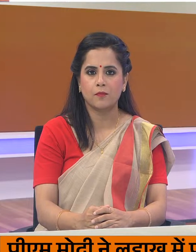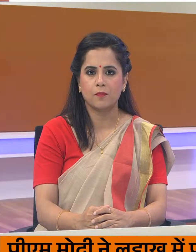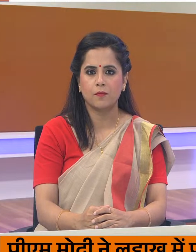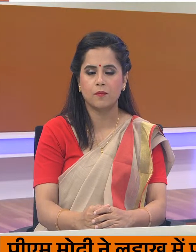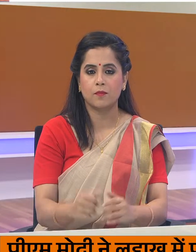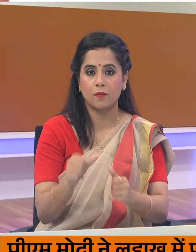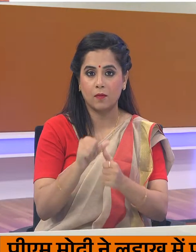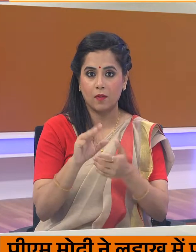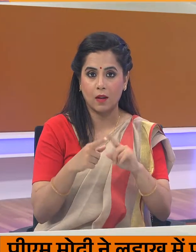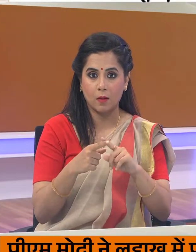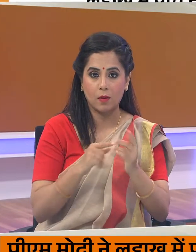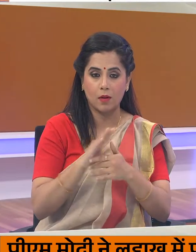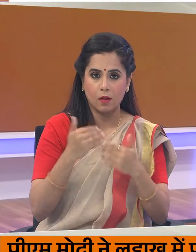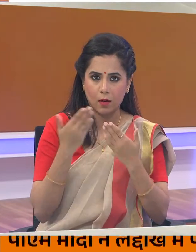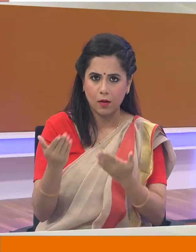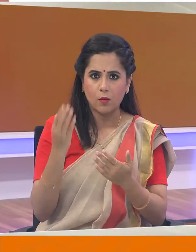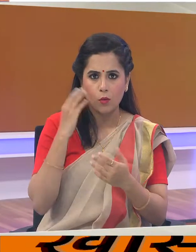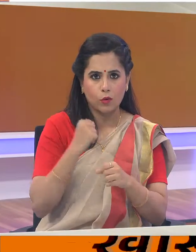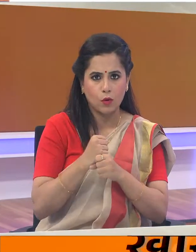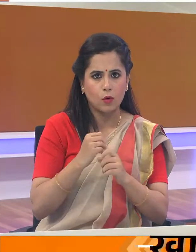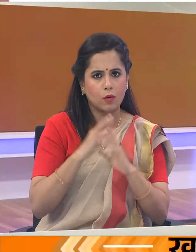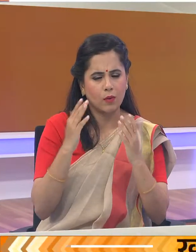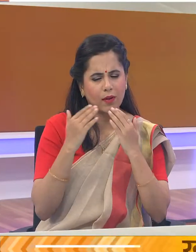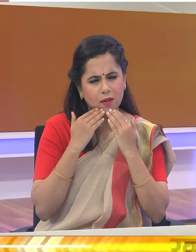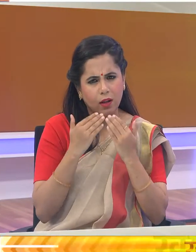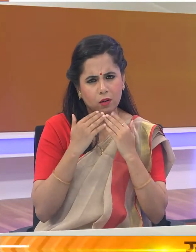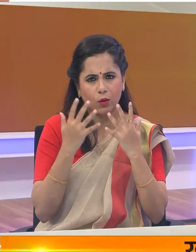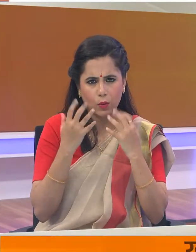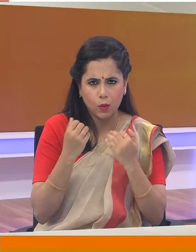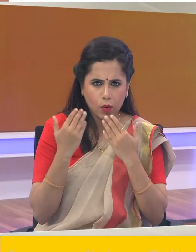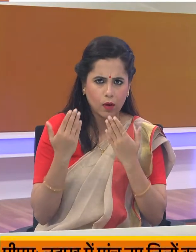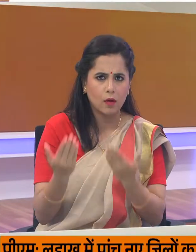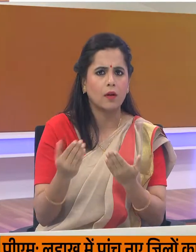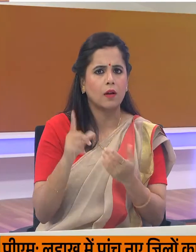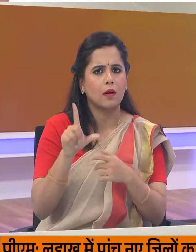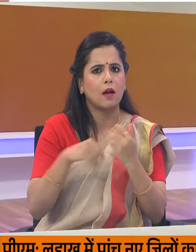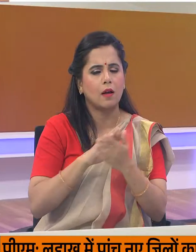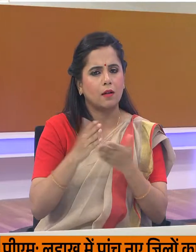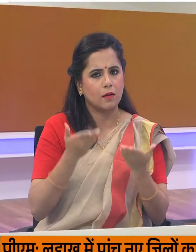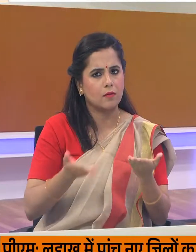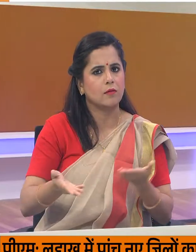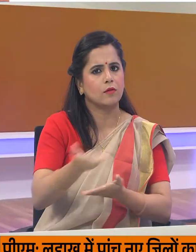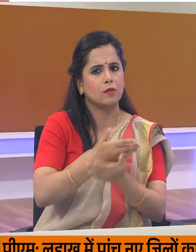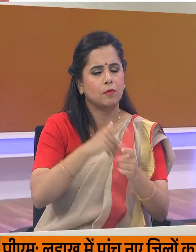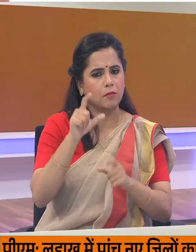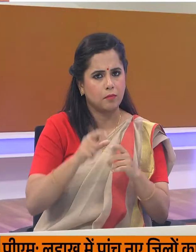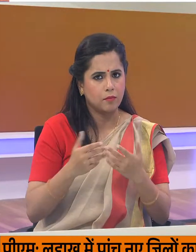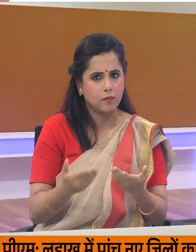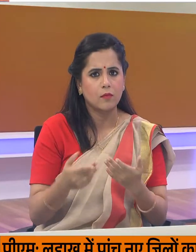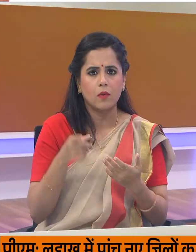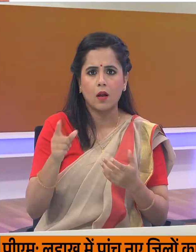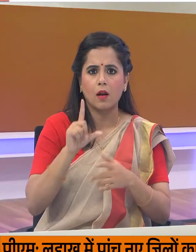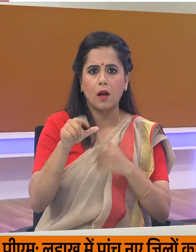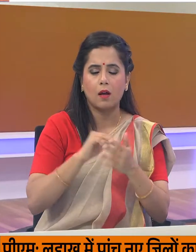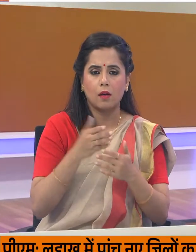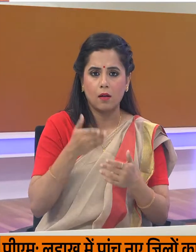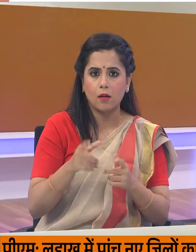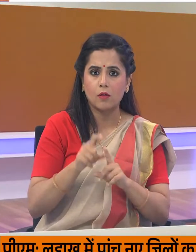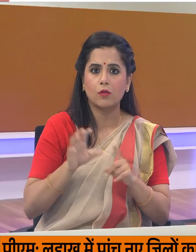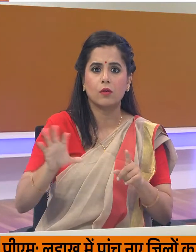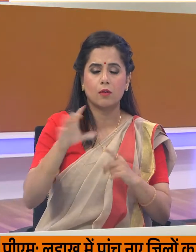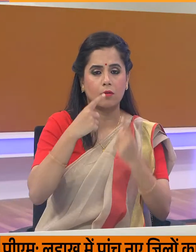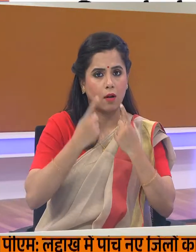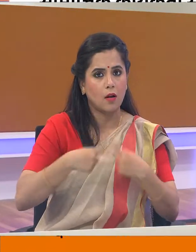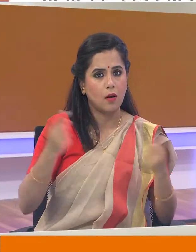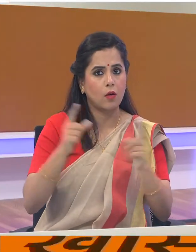अमित शाह जी और मोदी सरकार का बहुत बहुत धन्यवाद करता हूं लद्दाख के लोगों की तरफ से। उन्होंने लद्दाख के लिए ऐसे ज़िलों की घोषणा